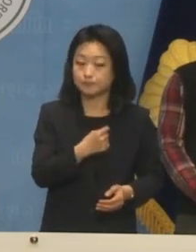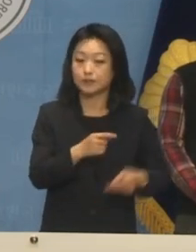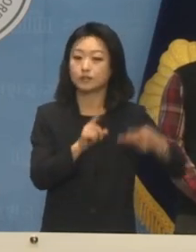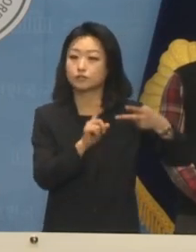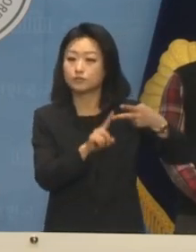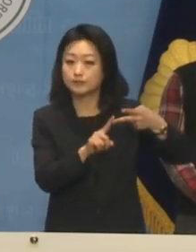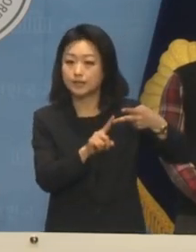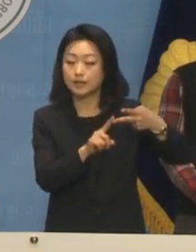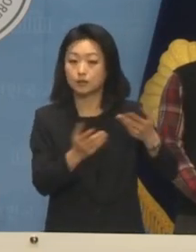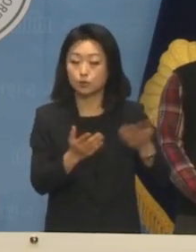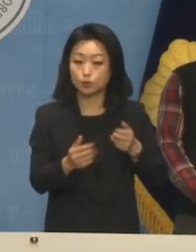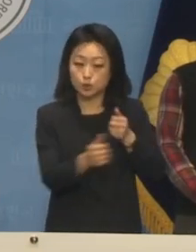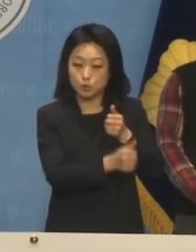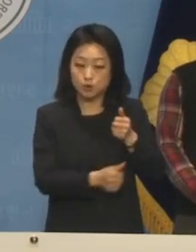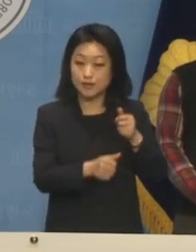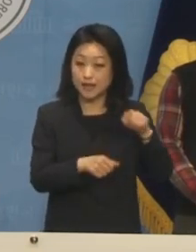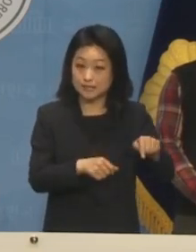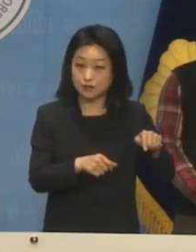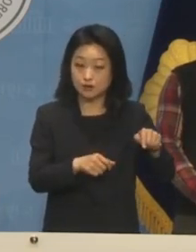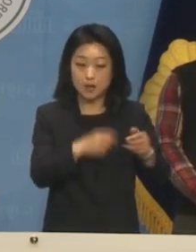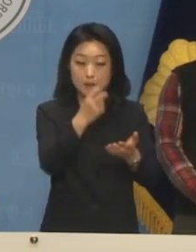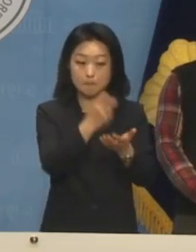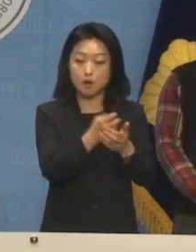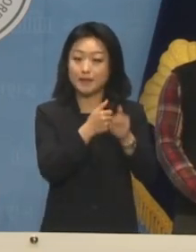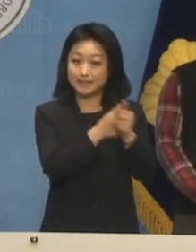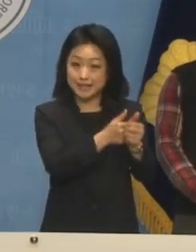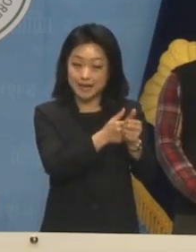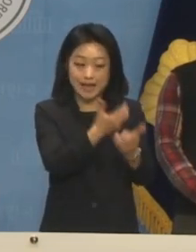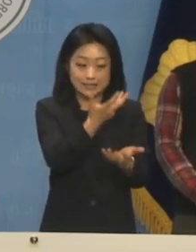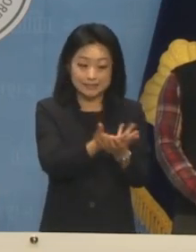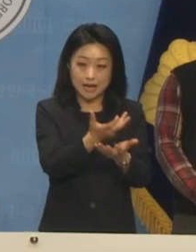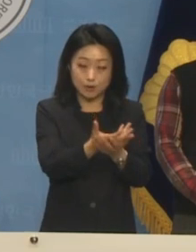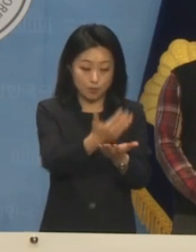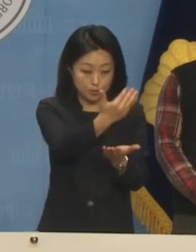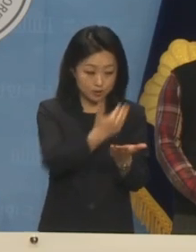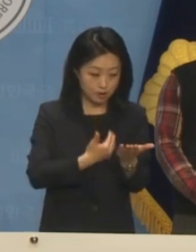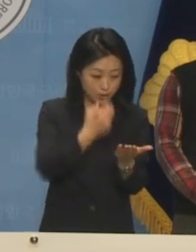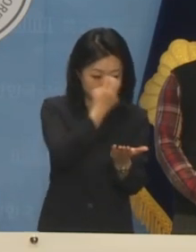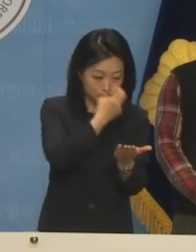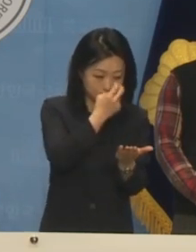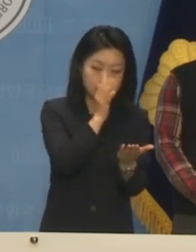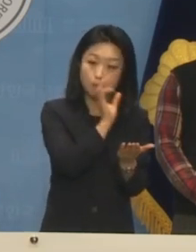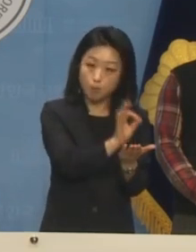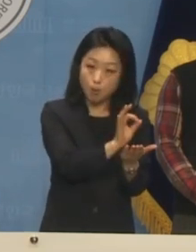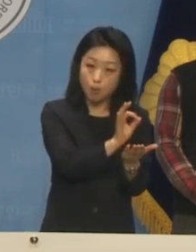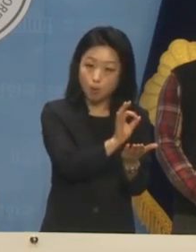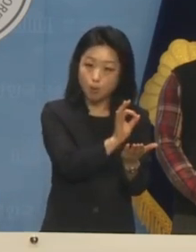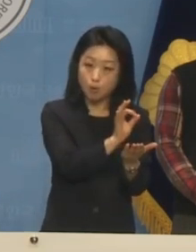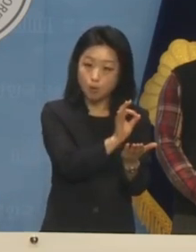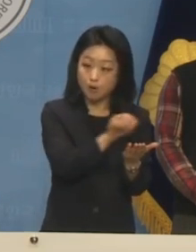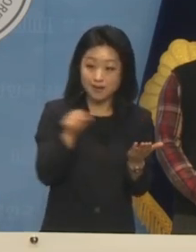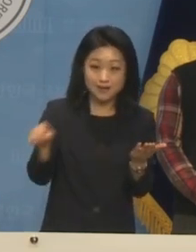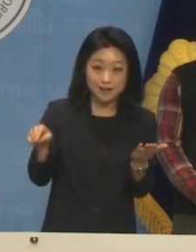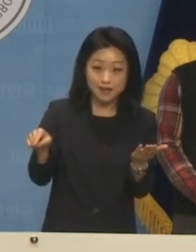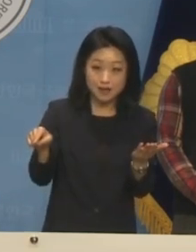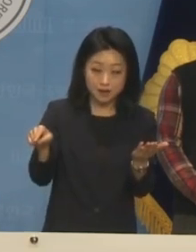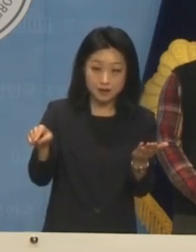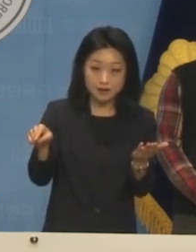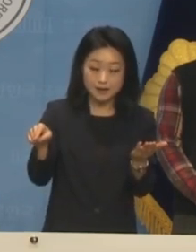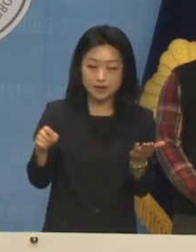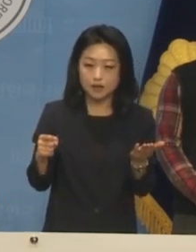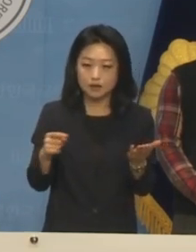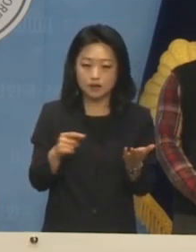둘째, 노동위원회가 현행법에 따라 요구하여 취득한 자료 또는 조사한 자료 등을 관계 당사자와 공유할 수